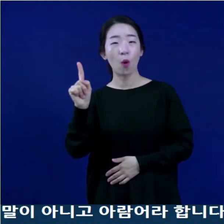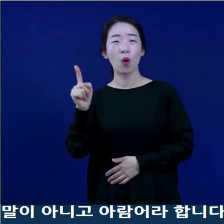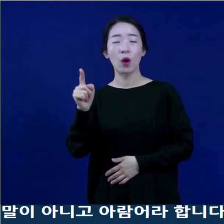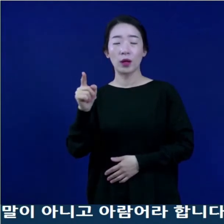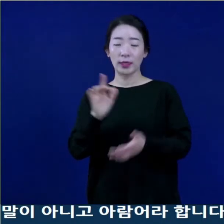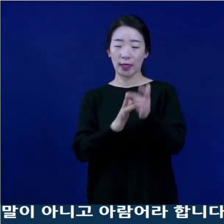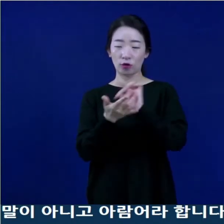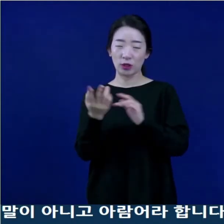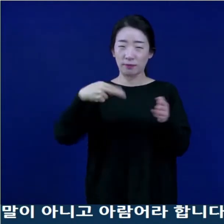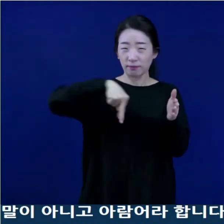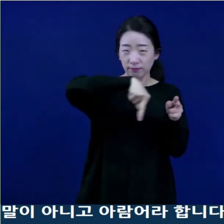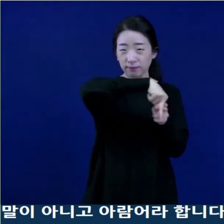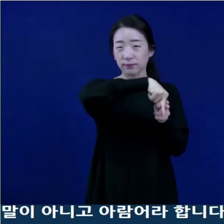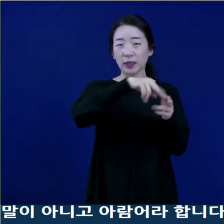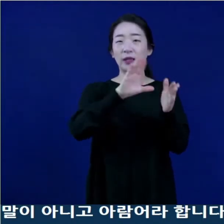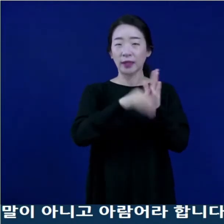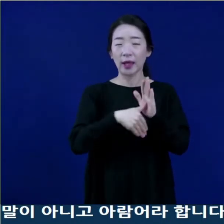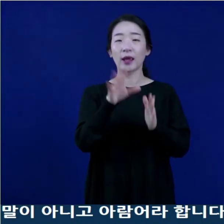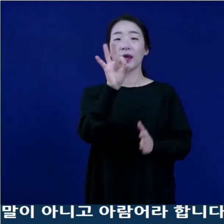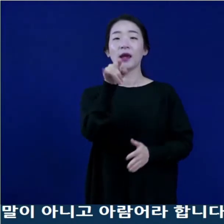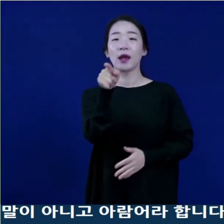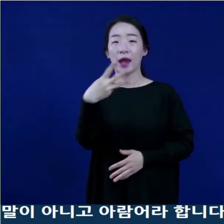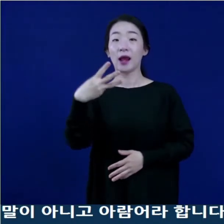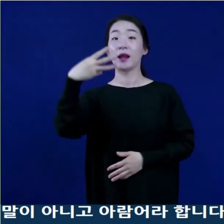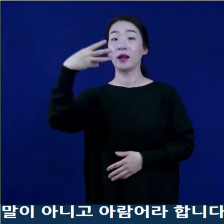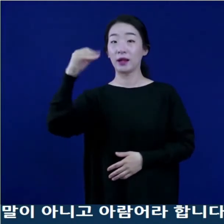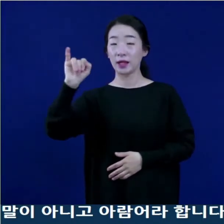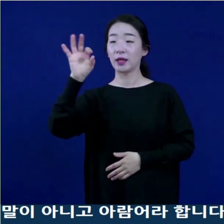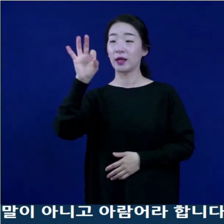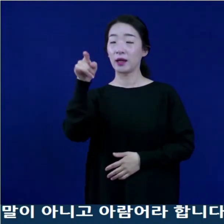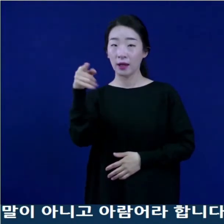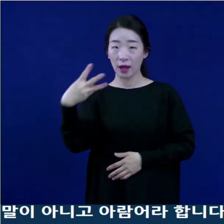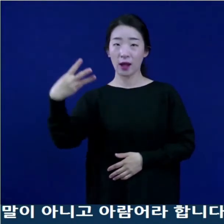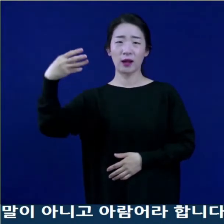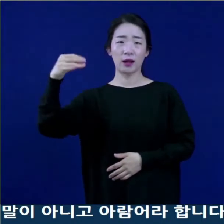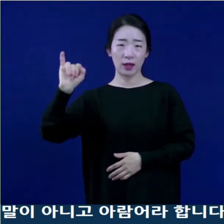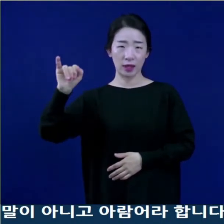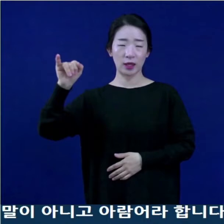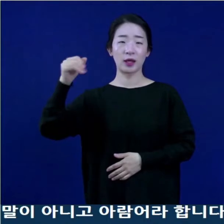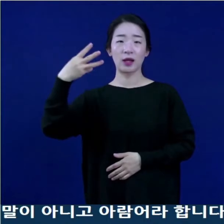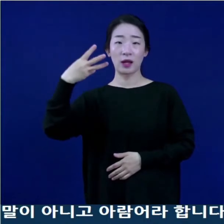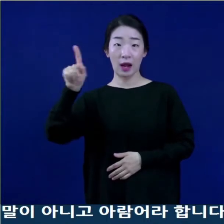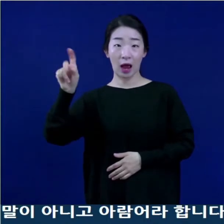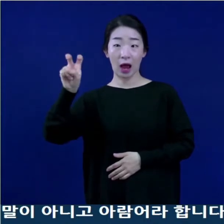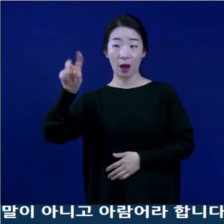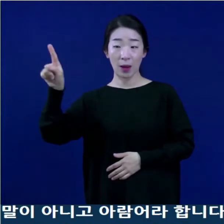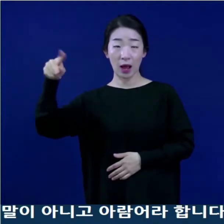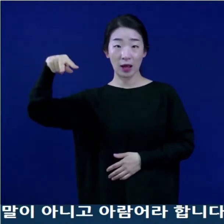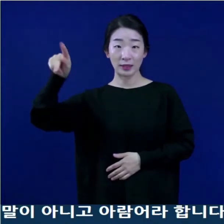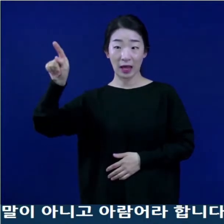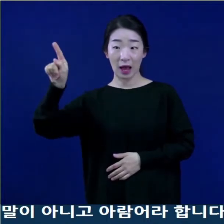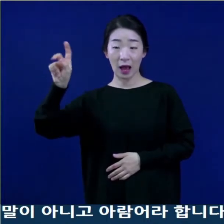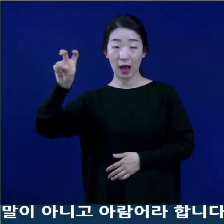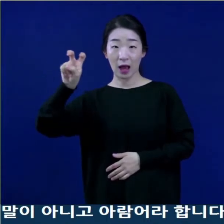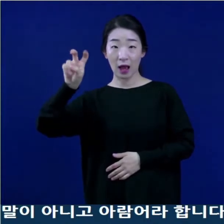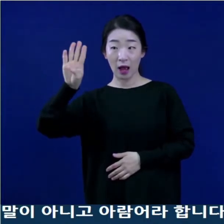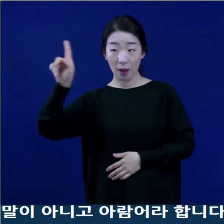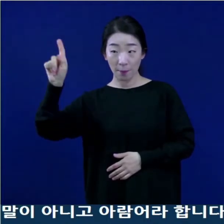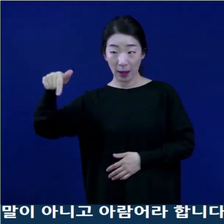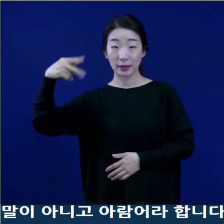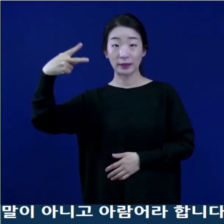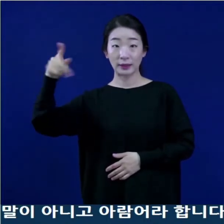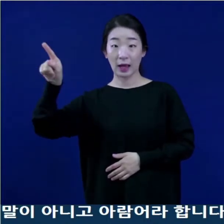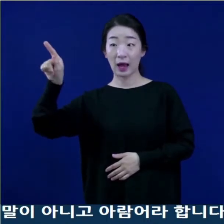사박다니, 이런 달리다꿈, 이런 말들이 아람어, 당시에 일상생활 가운데 쓰던